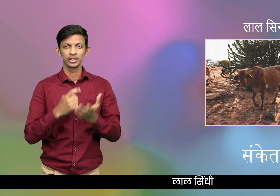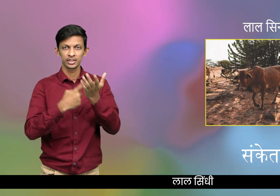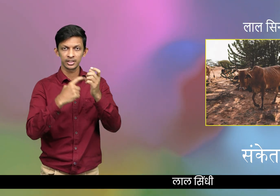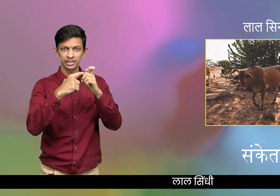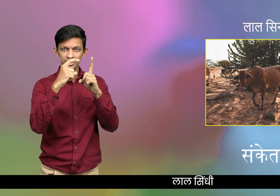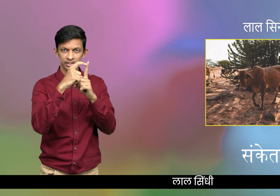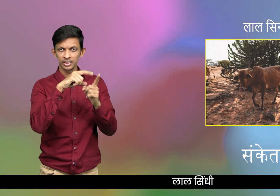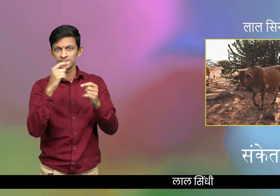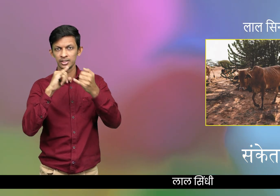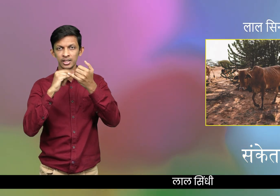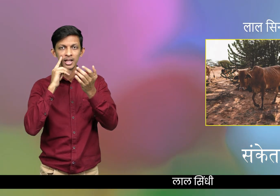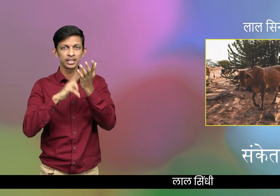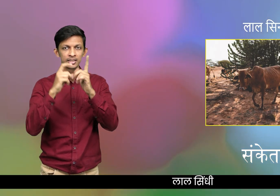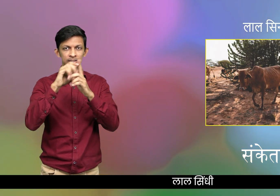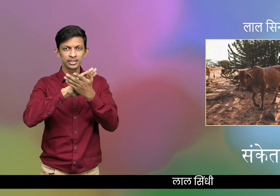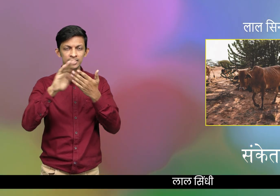लाल सिंधी,